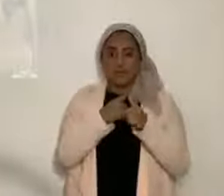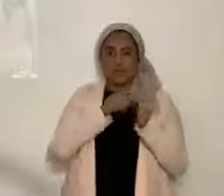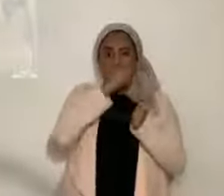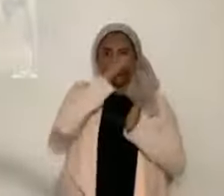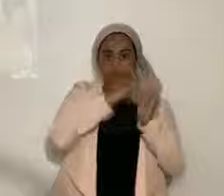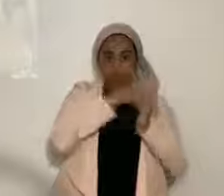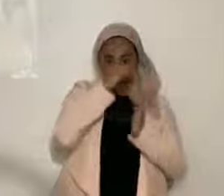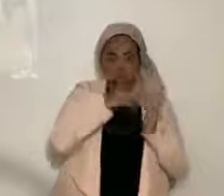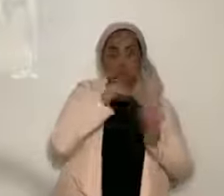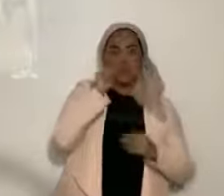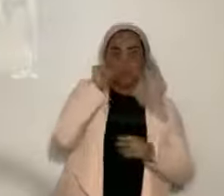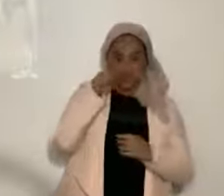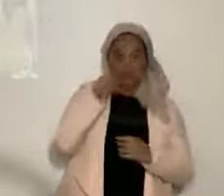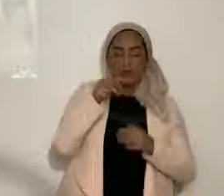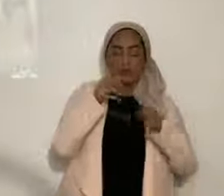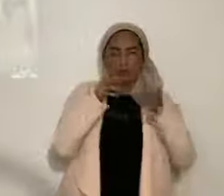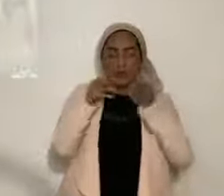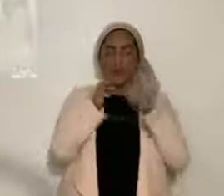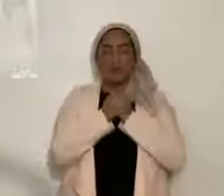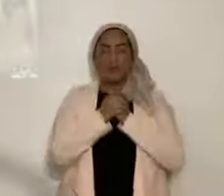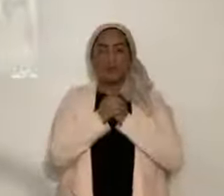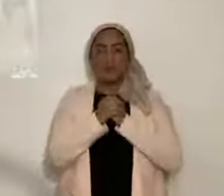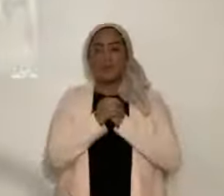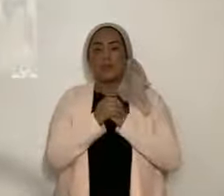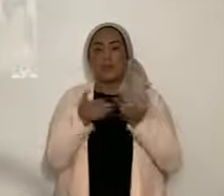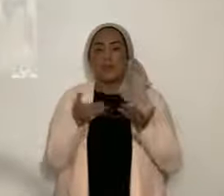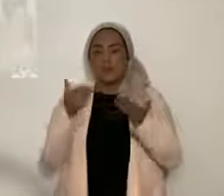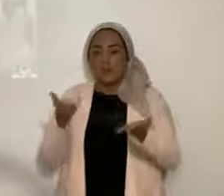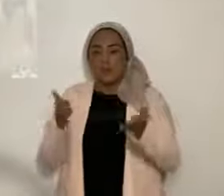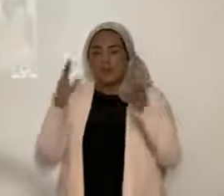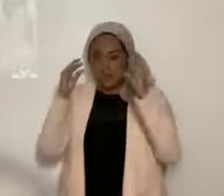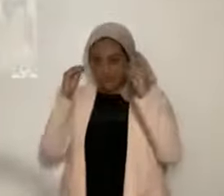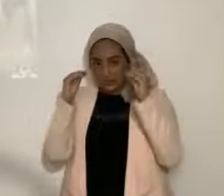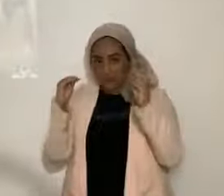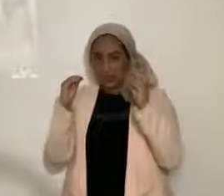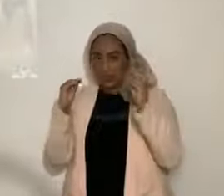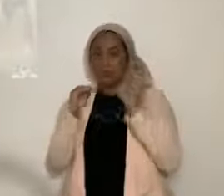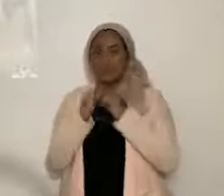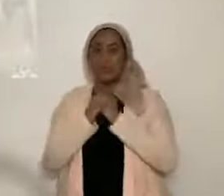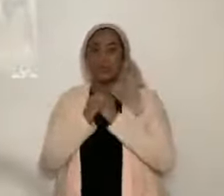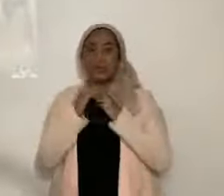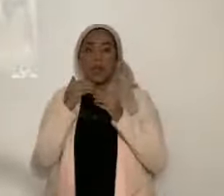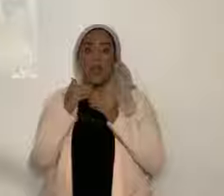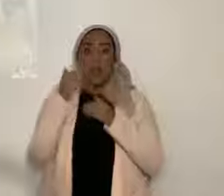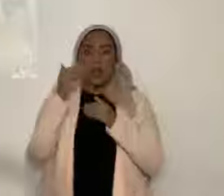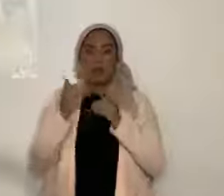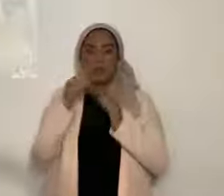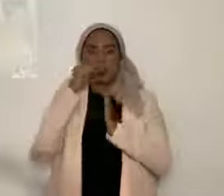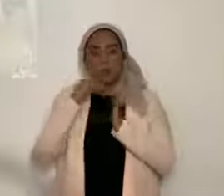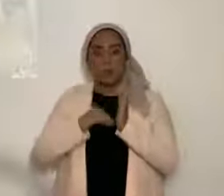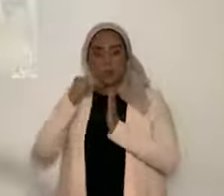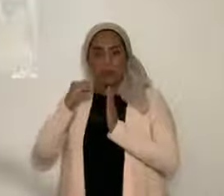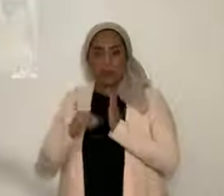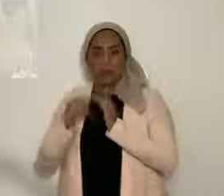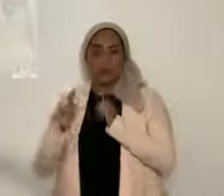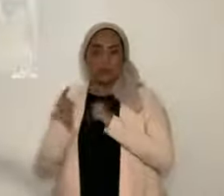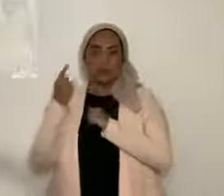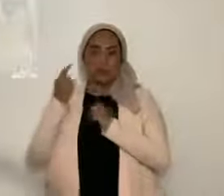Tesalonicenses, sí, explico, les dio la instrucción directa y después escribió la carta, la